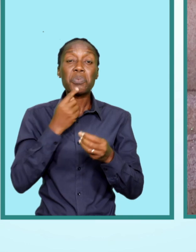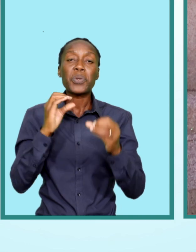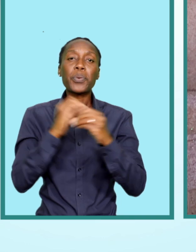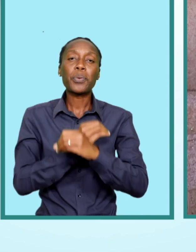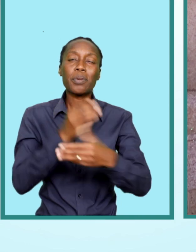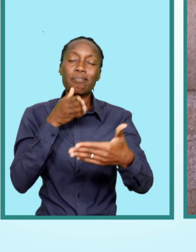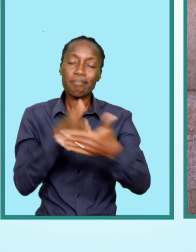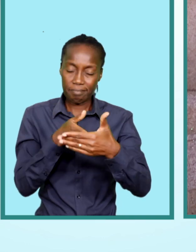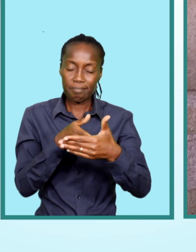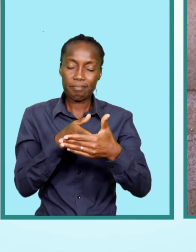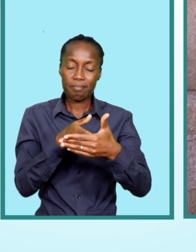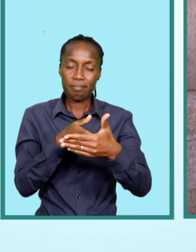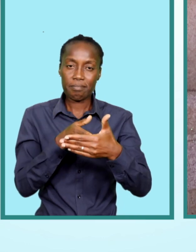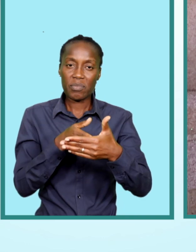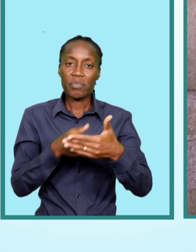e não faz nada.